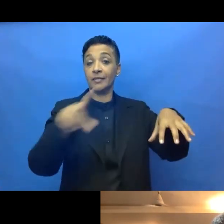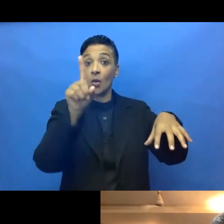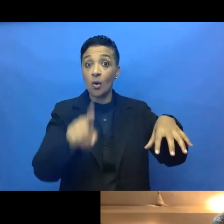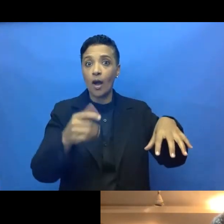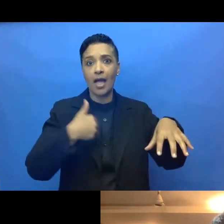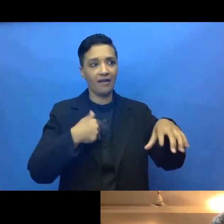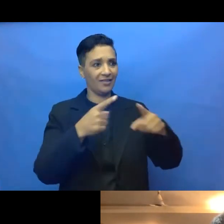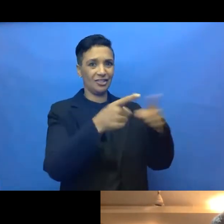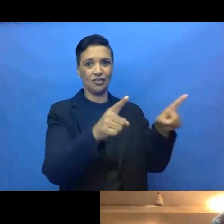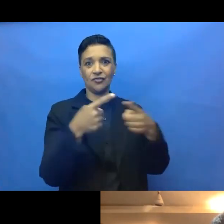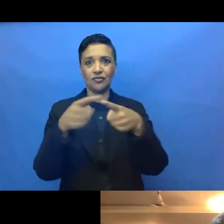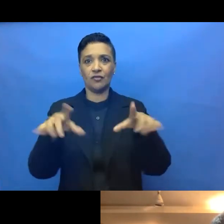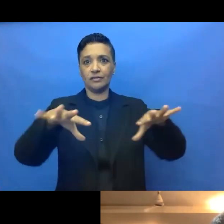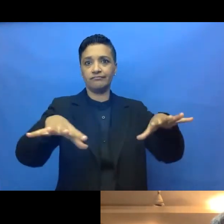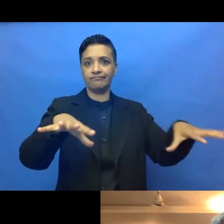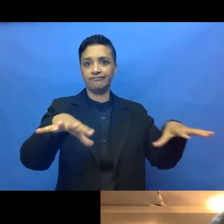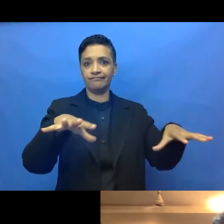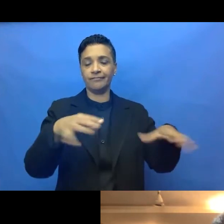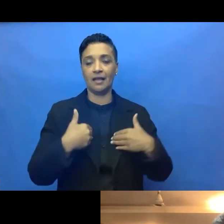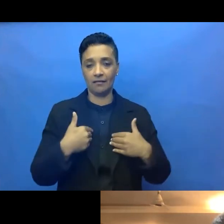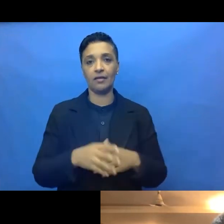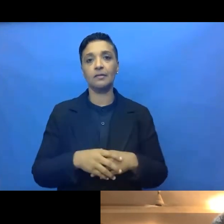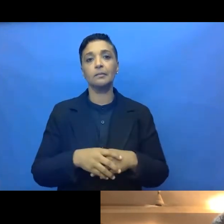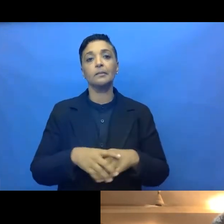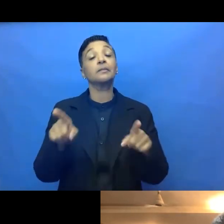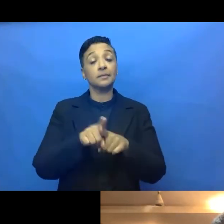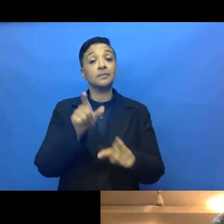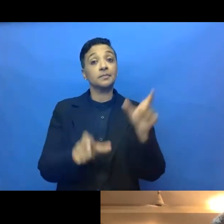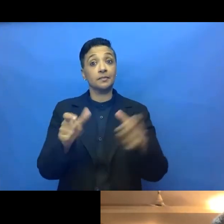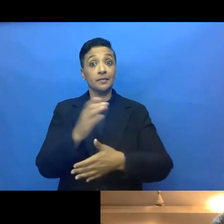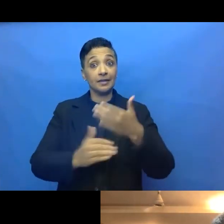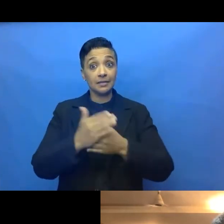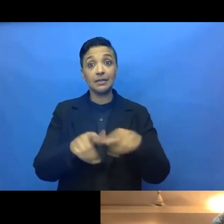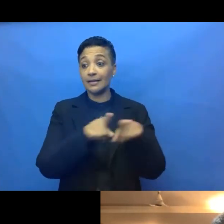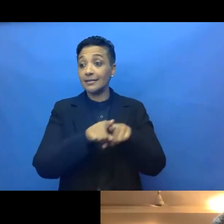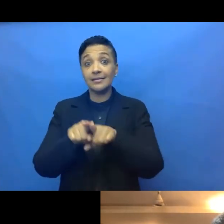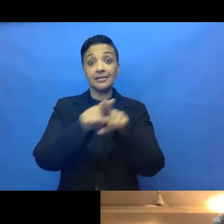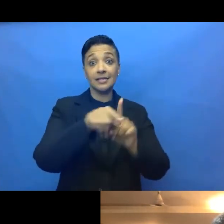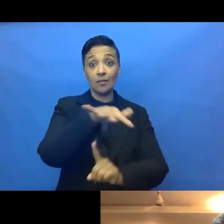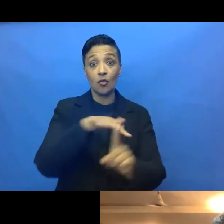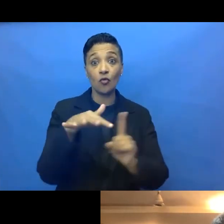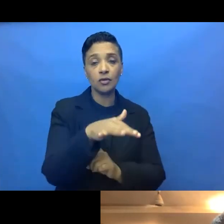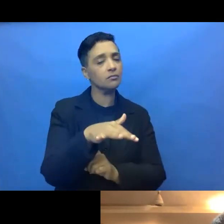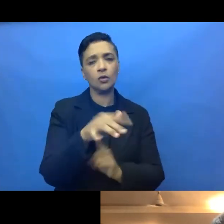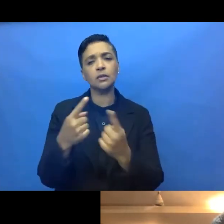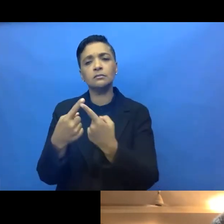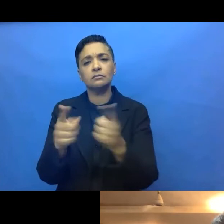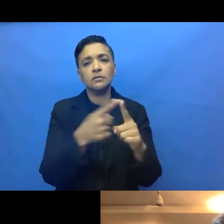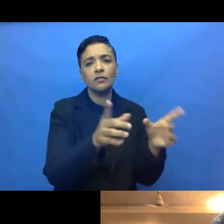de prise en compte du contexte des personnes et des pays en développement.